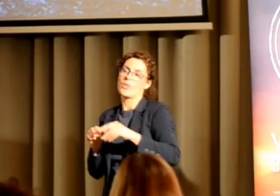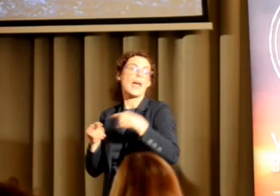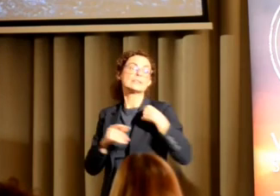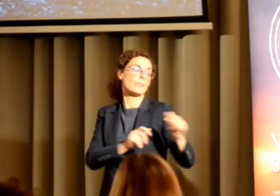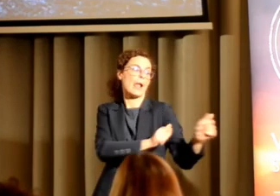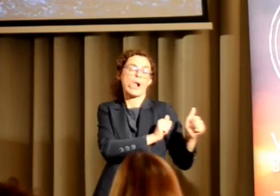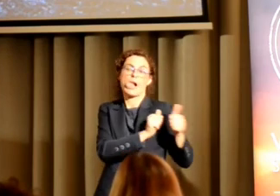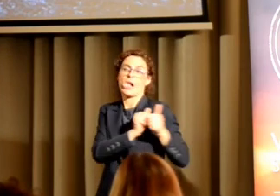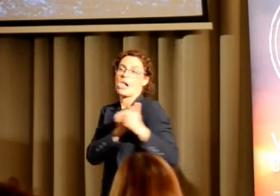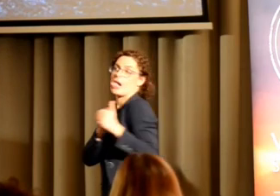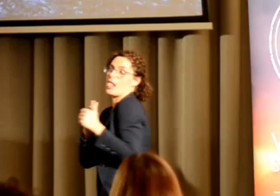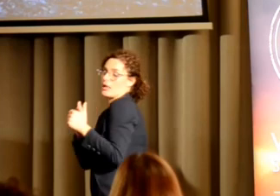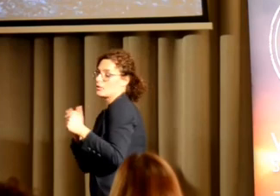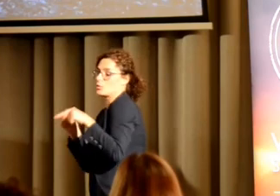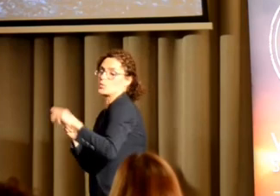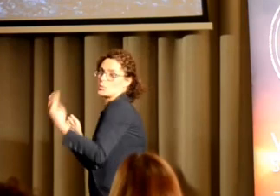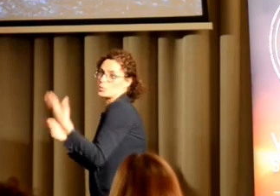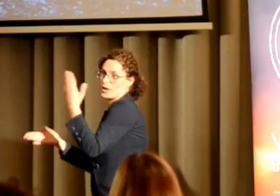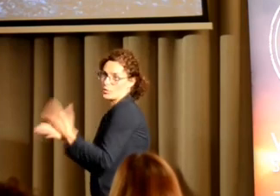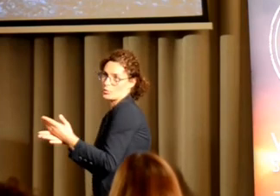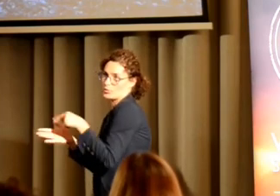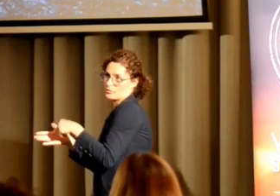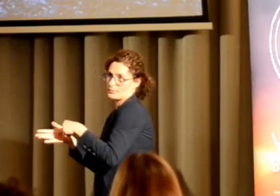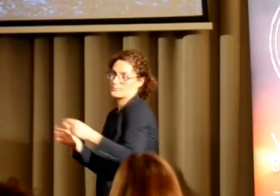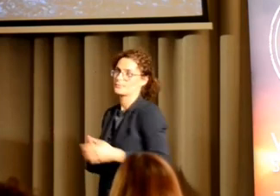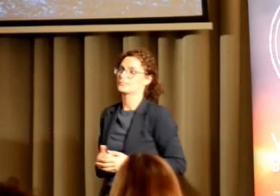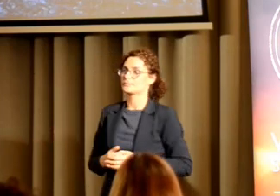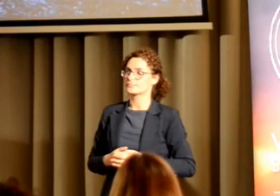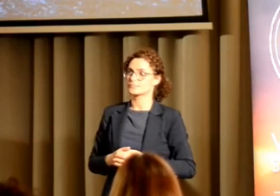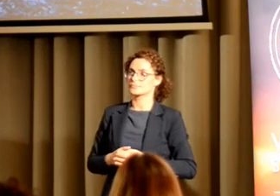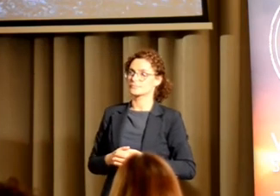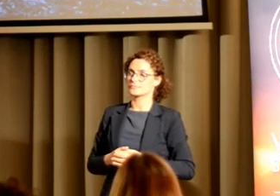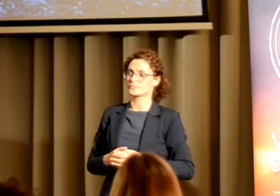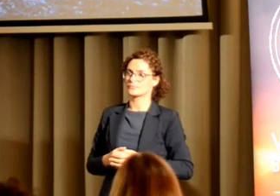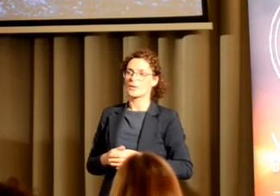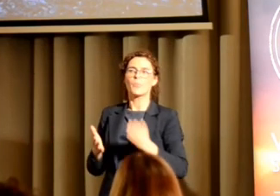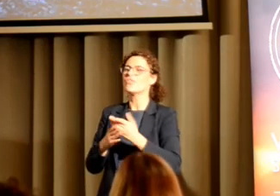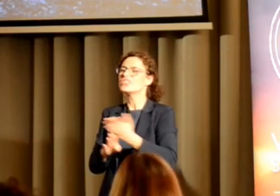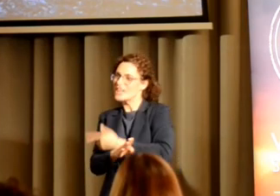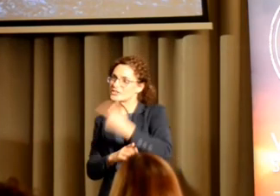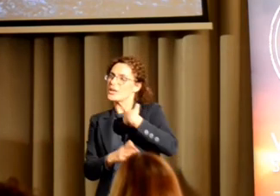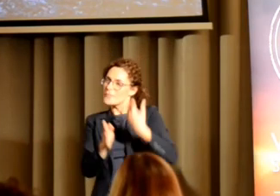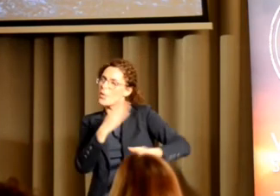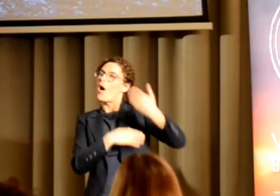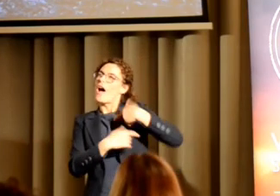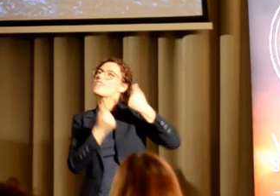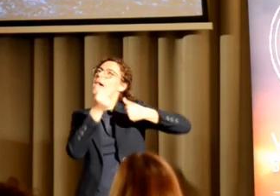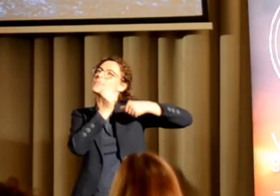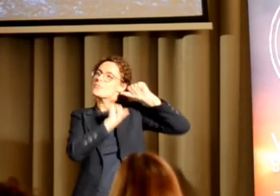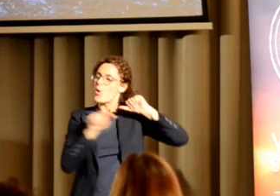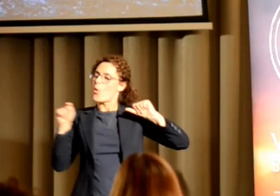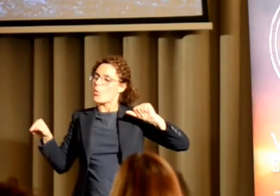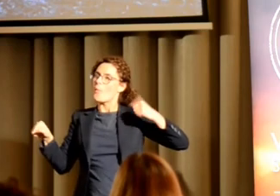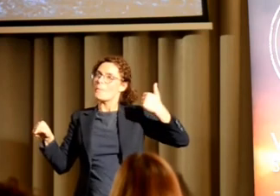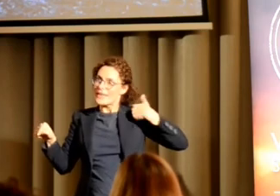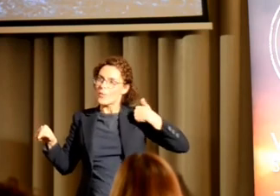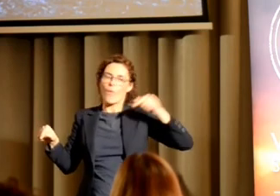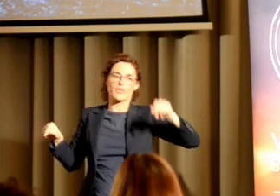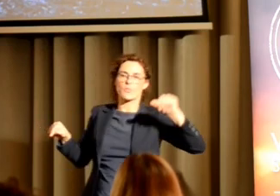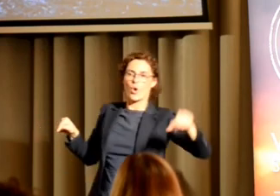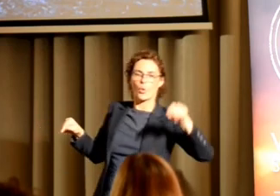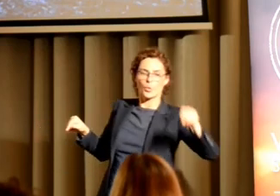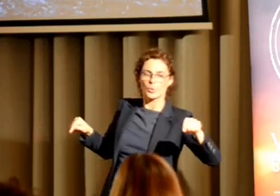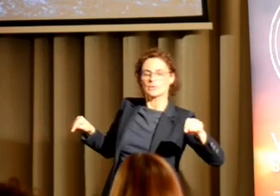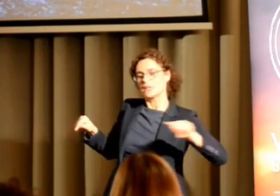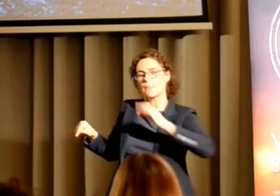szczenięta z jednej nory, przeprowadziła do drugiej, którą tam, prawda, miała w pamięci, że w zeszłym roku też tam wykonywała szczenięta,